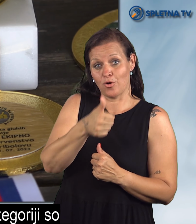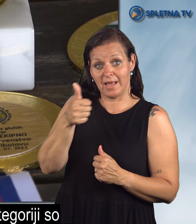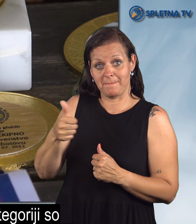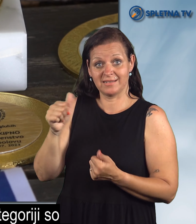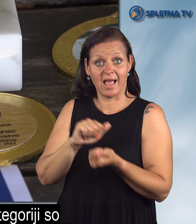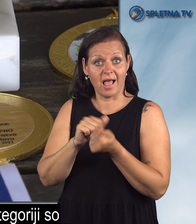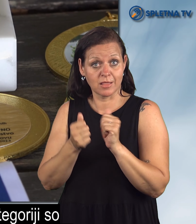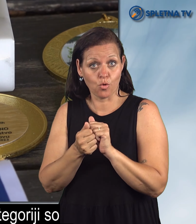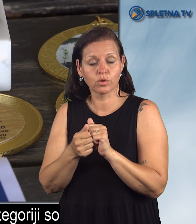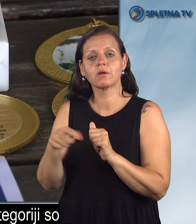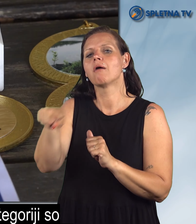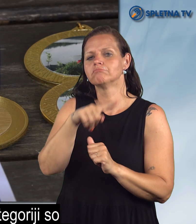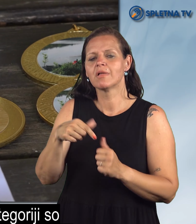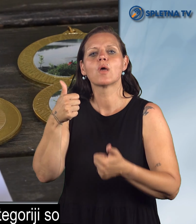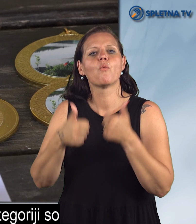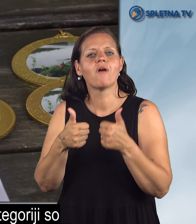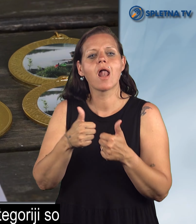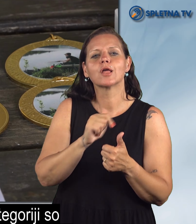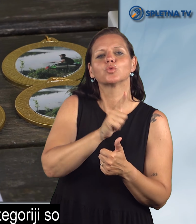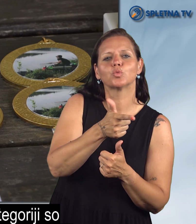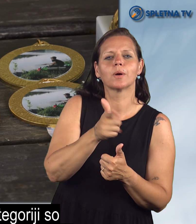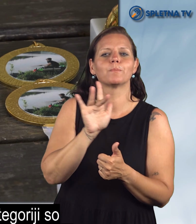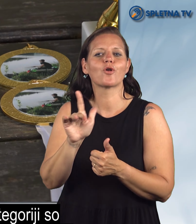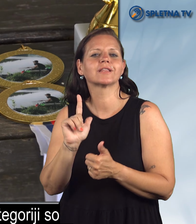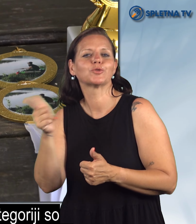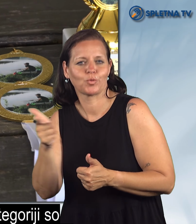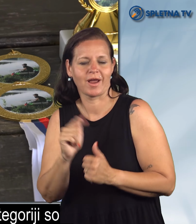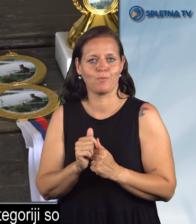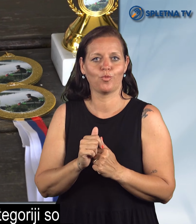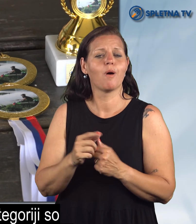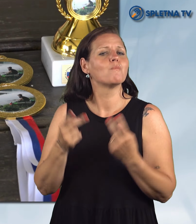V posamezni kategoriji so tekmovali drug proti drugemu.